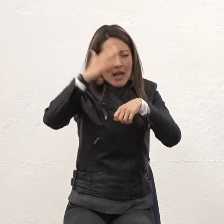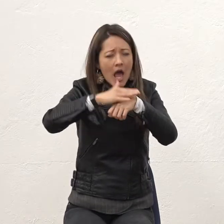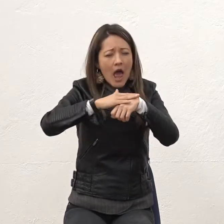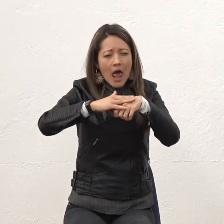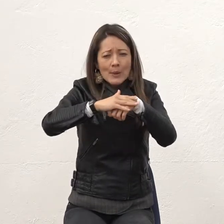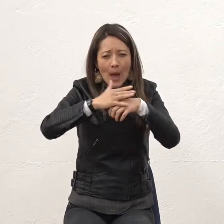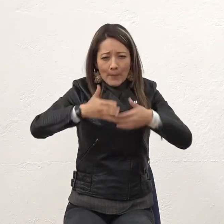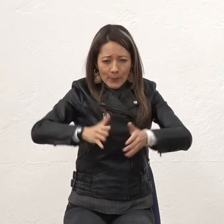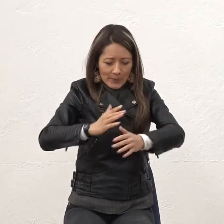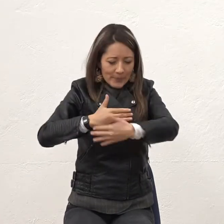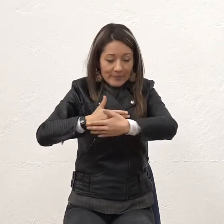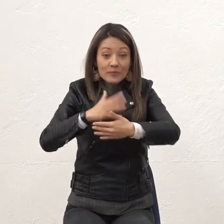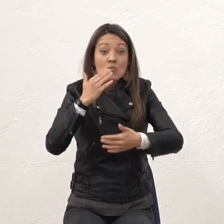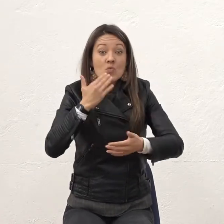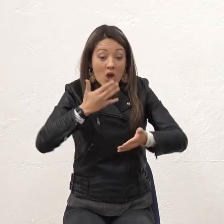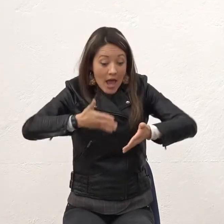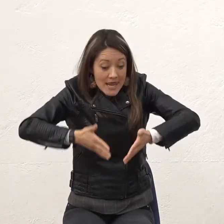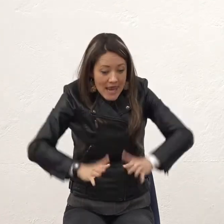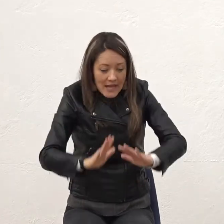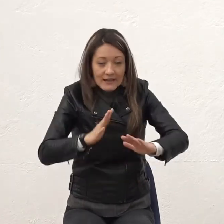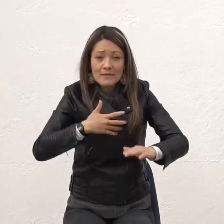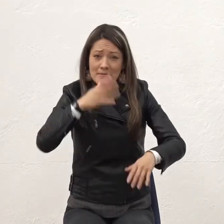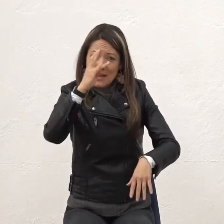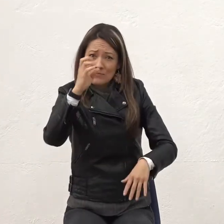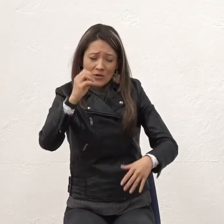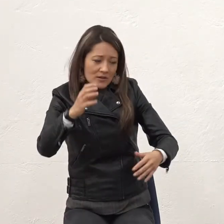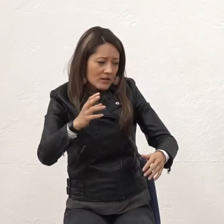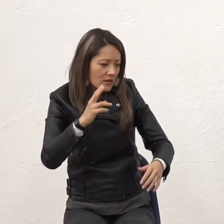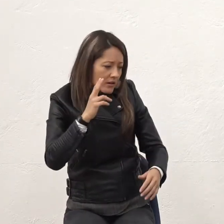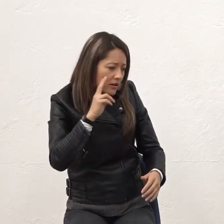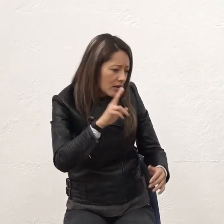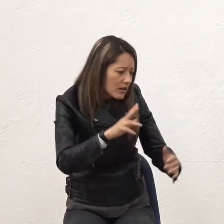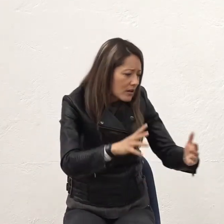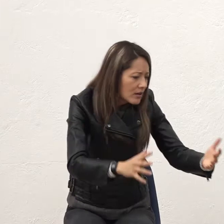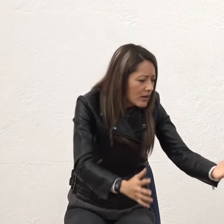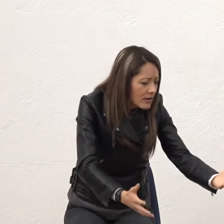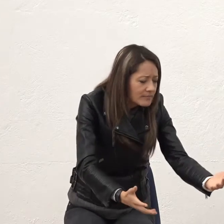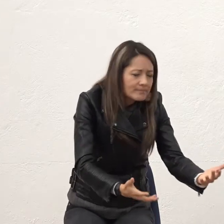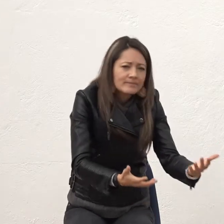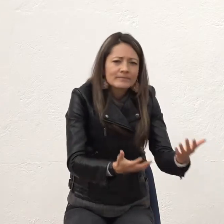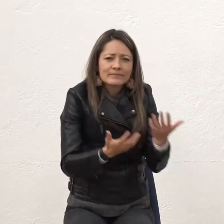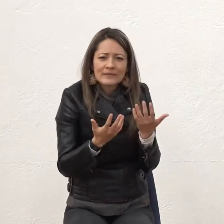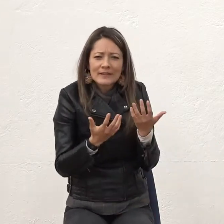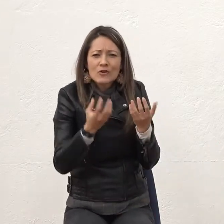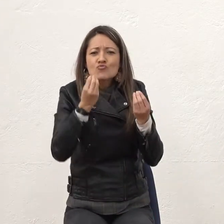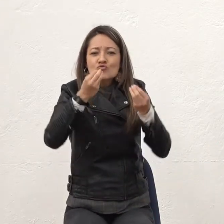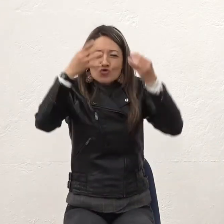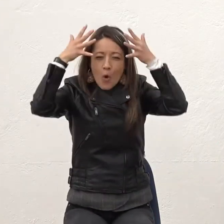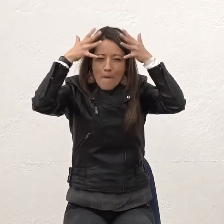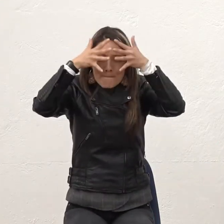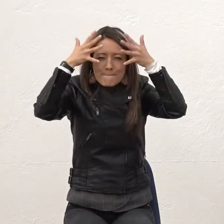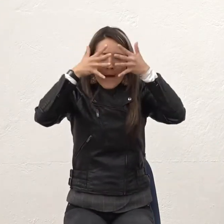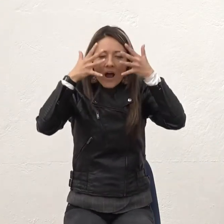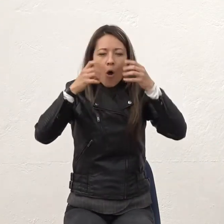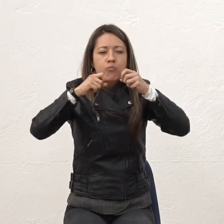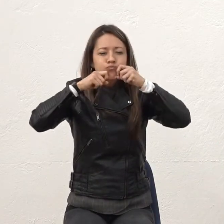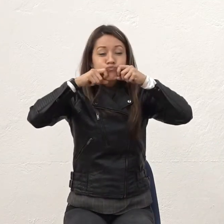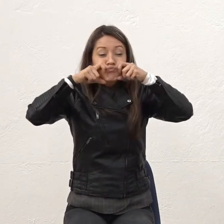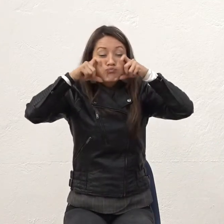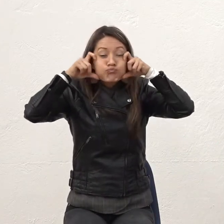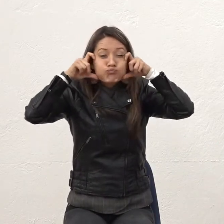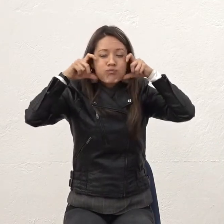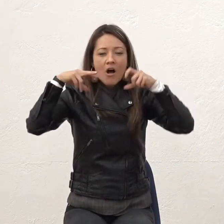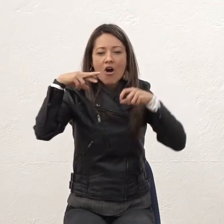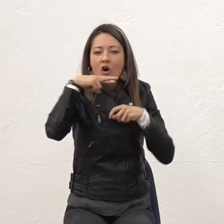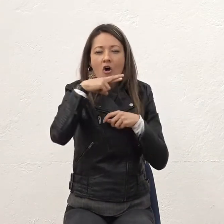calva. Cuando nació, mi esposo llegó y ella nació pues con harto pelito, sus cachetes